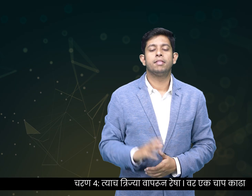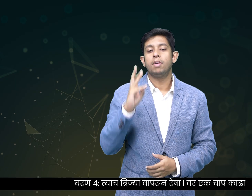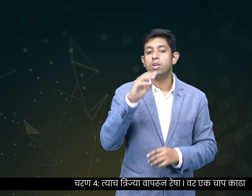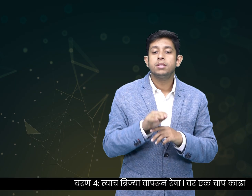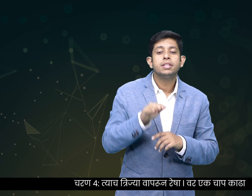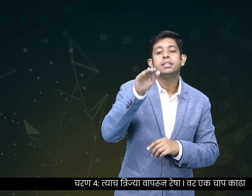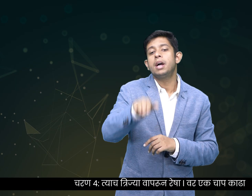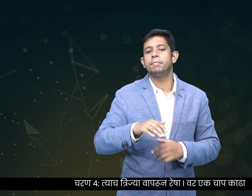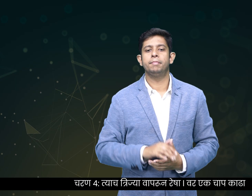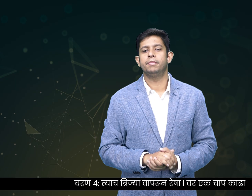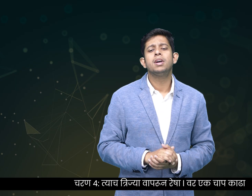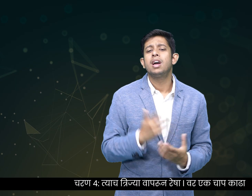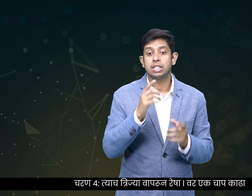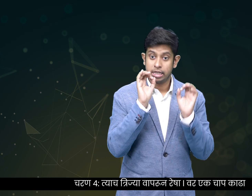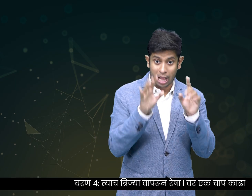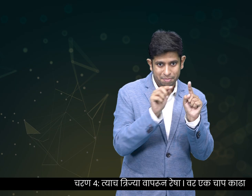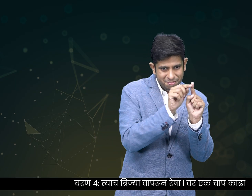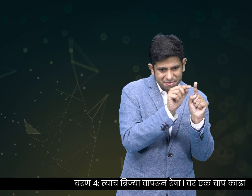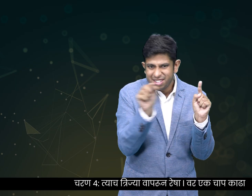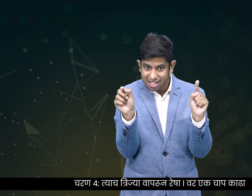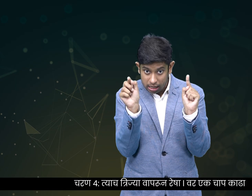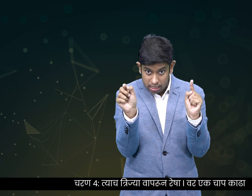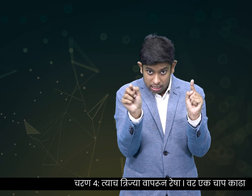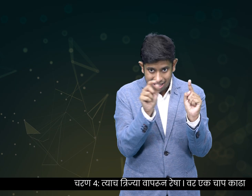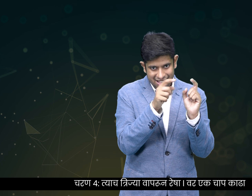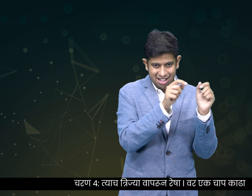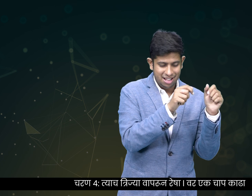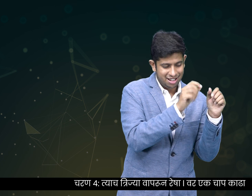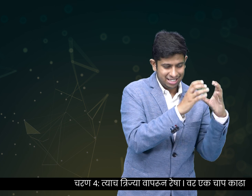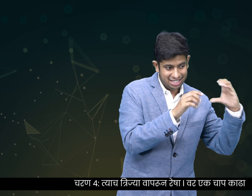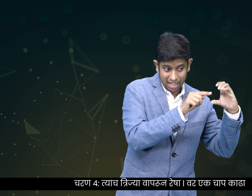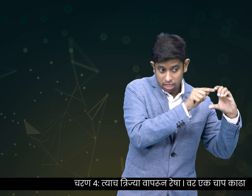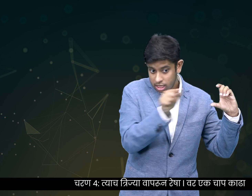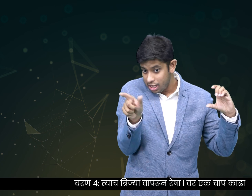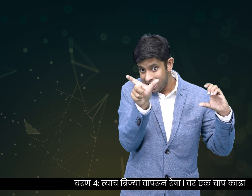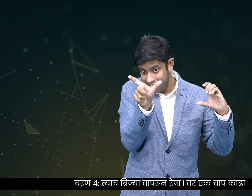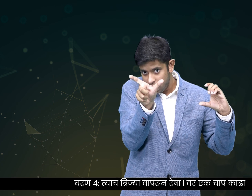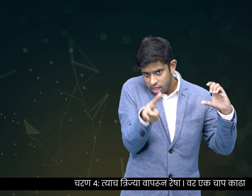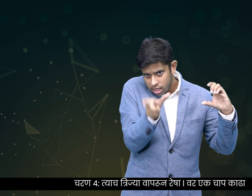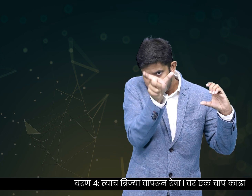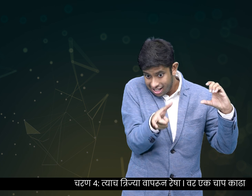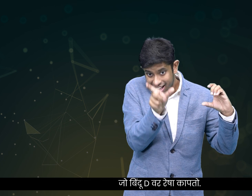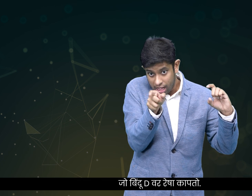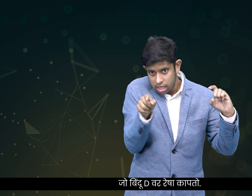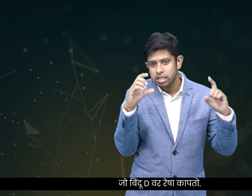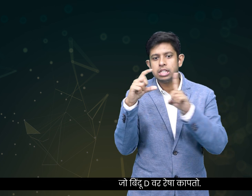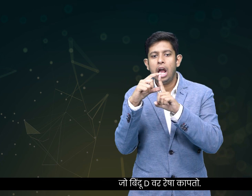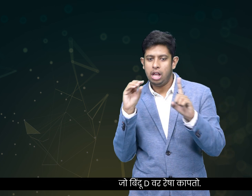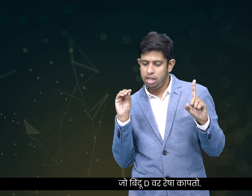चरण 4, त्याच त्रिज्या वापरून रेषा 1 वर एक चाप काढा जो बिंदू D वर